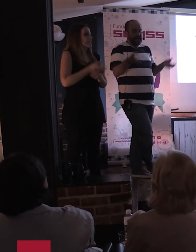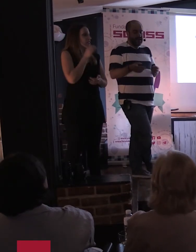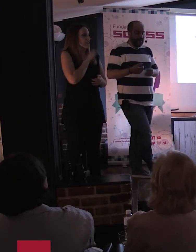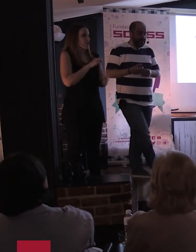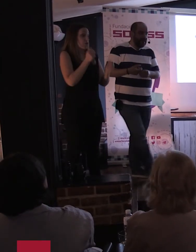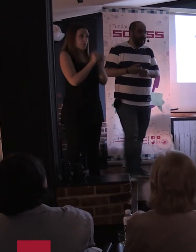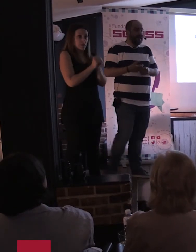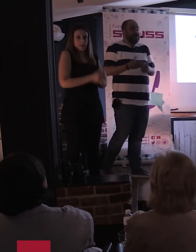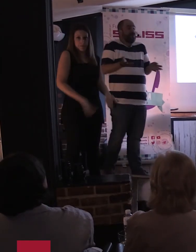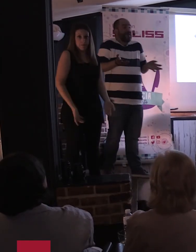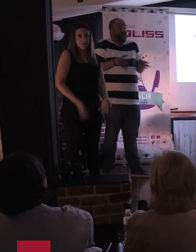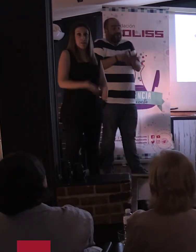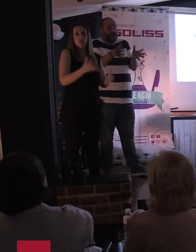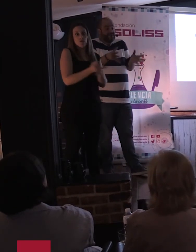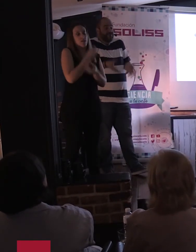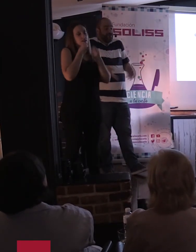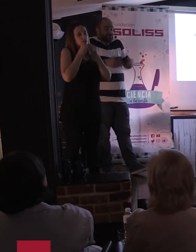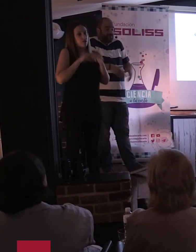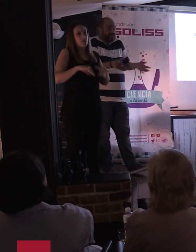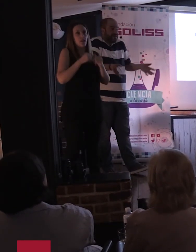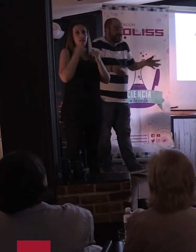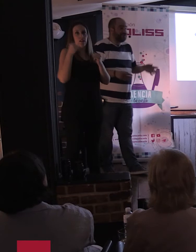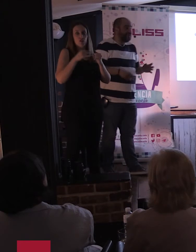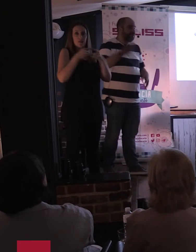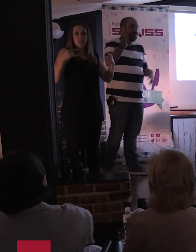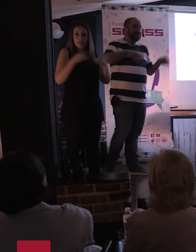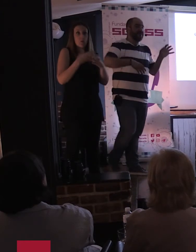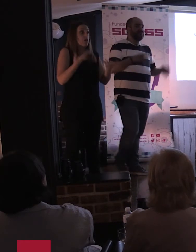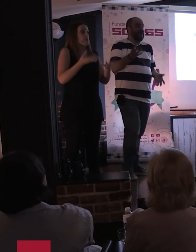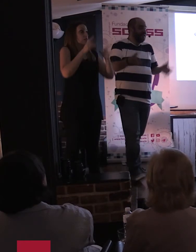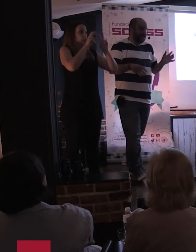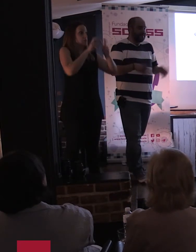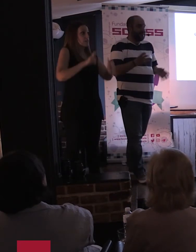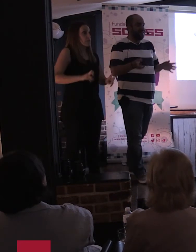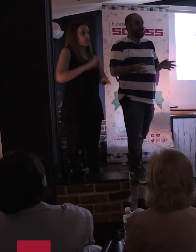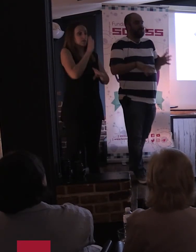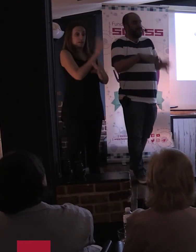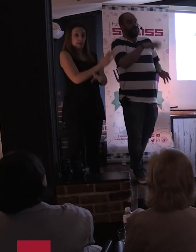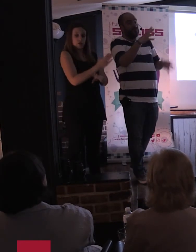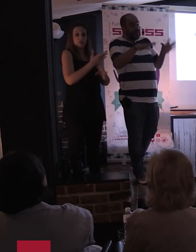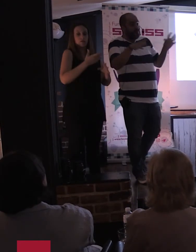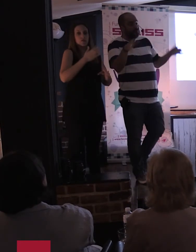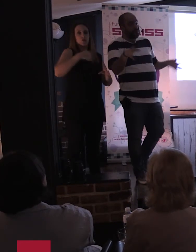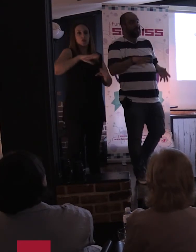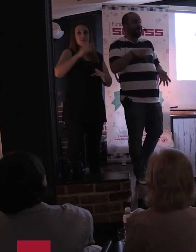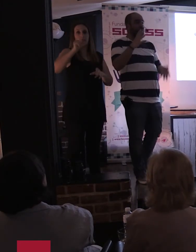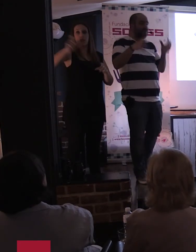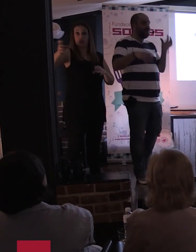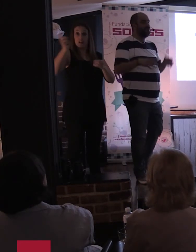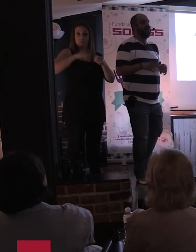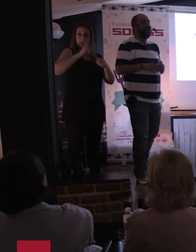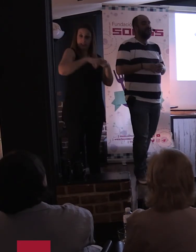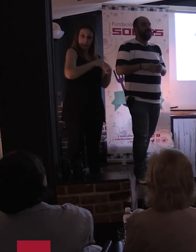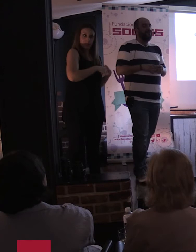toda la historia del electromagnetismo. Entonces, bueno, pues experimentos en directo donde sacamos a la gente, hacemos cosas y contamos una especie de